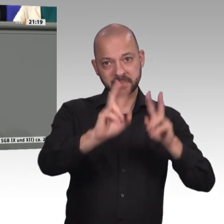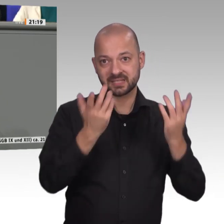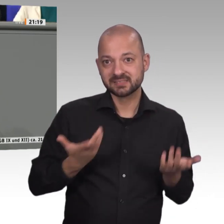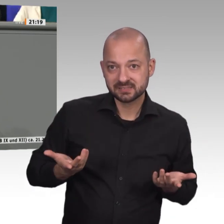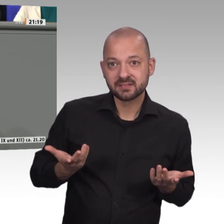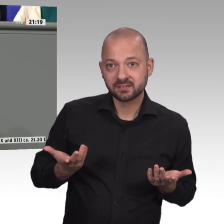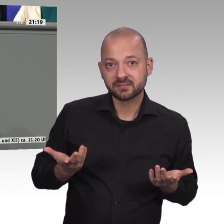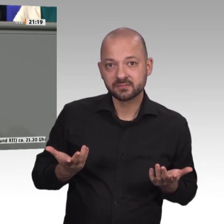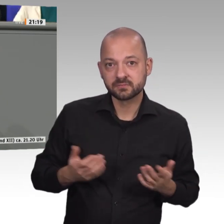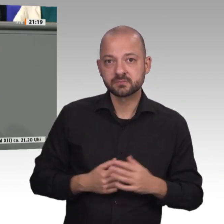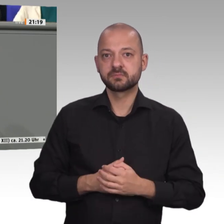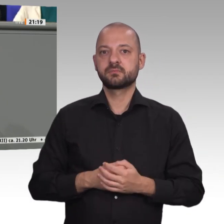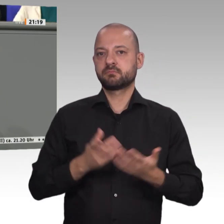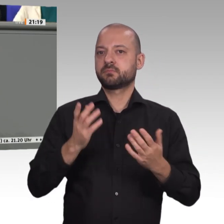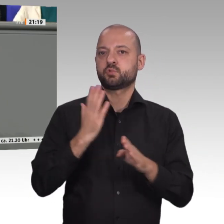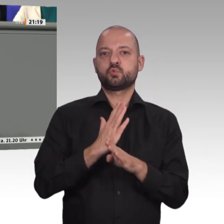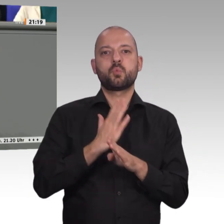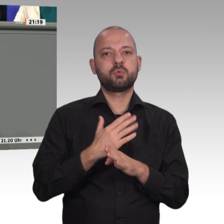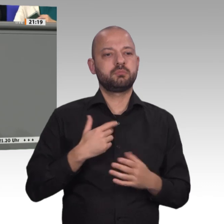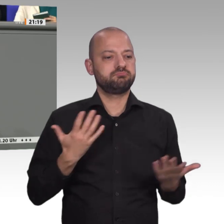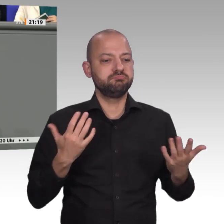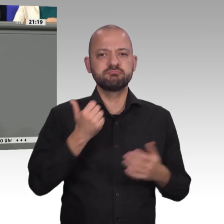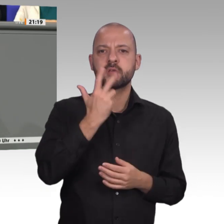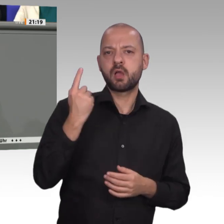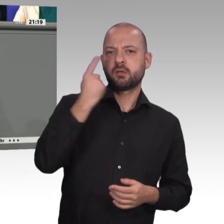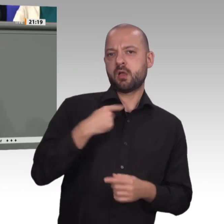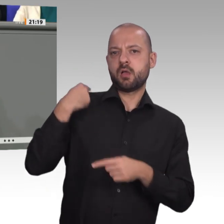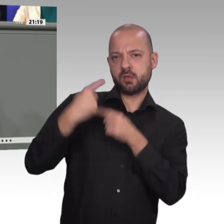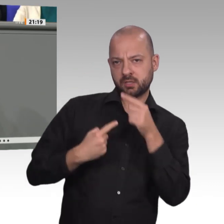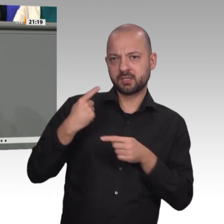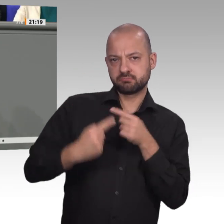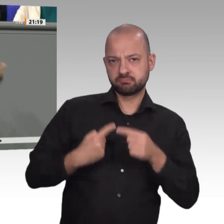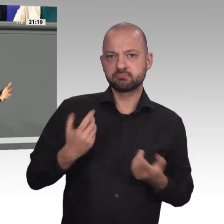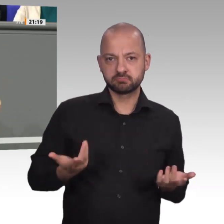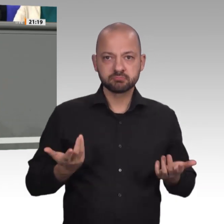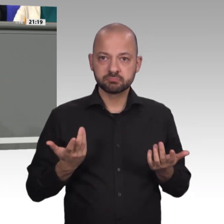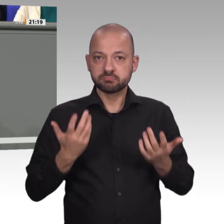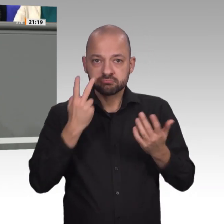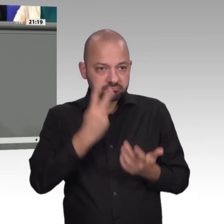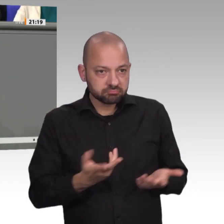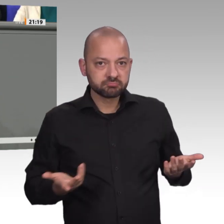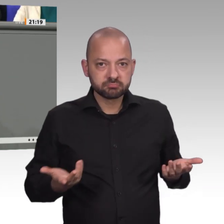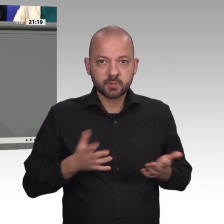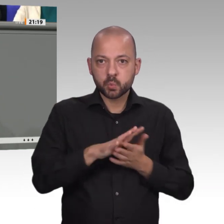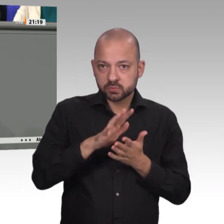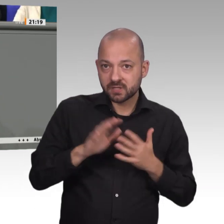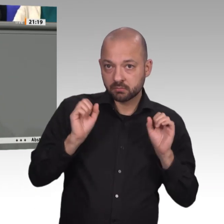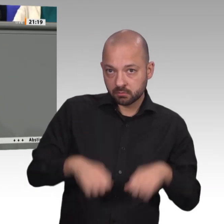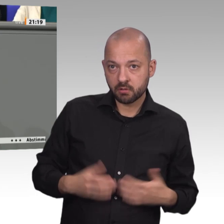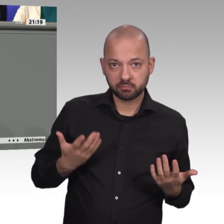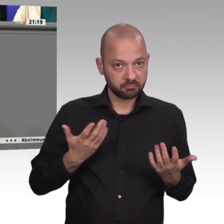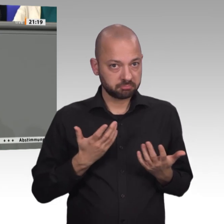heute an Nachbesserungen vorlegt, dazu auch keinen wesentlichen Beitrag. Wir müssen sagen, das springt hier wieder deutlich zu kurz.